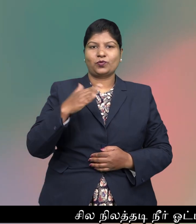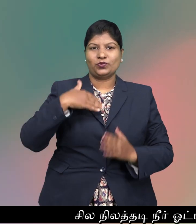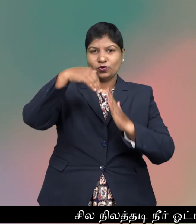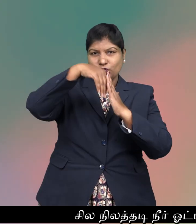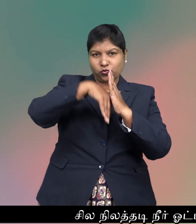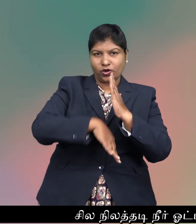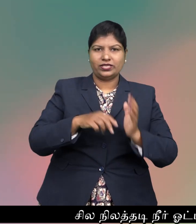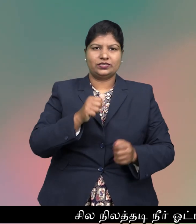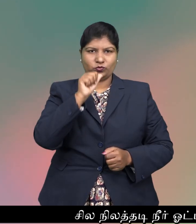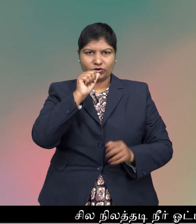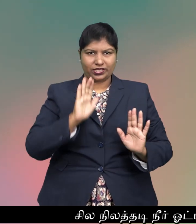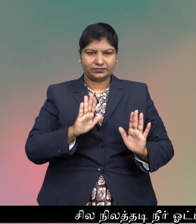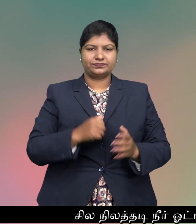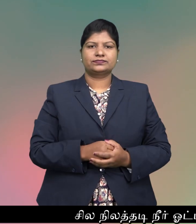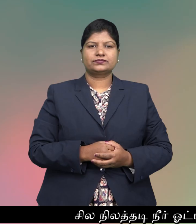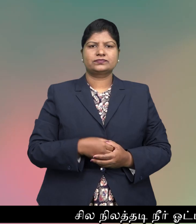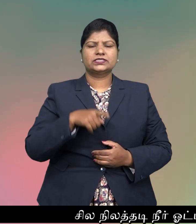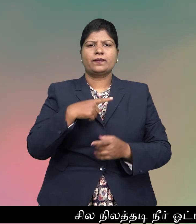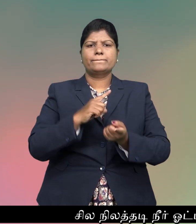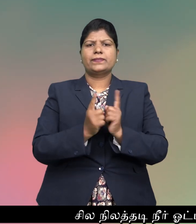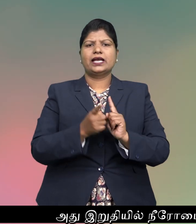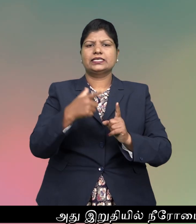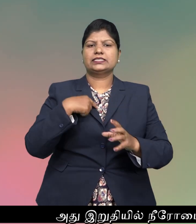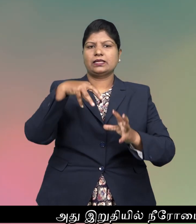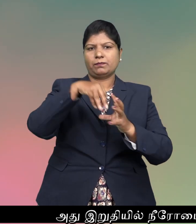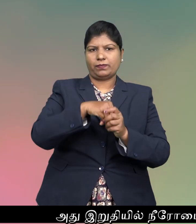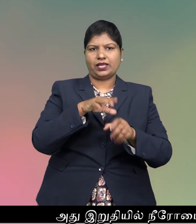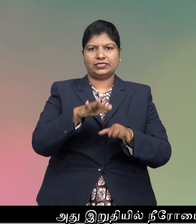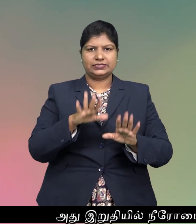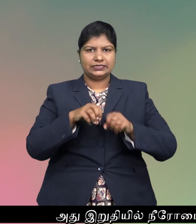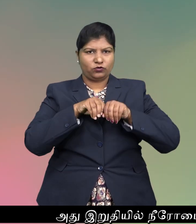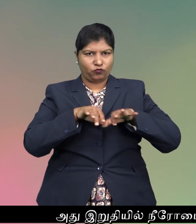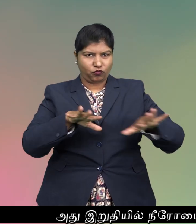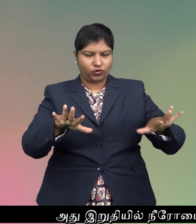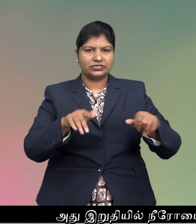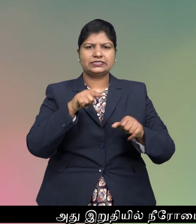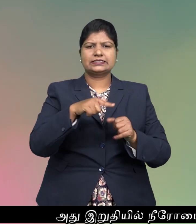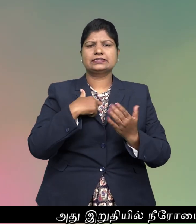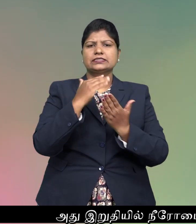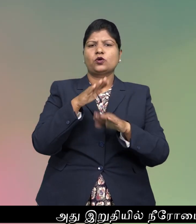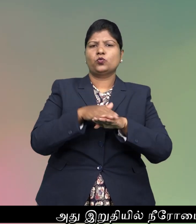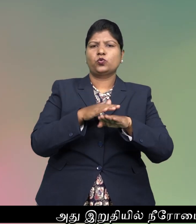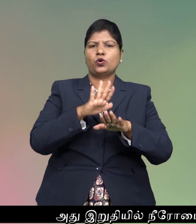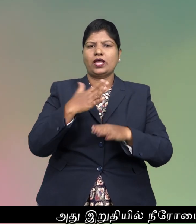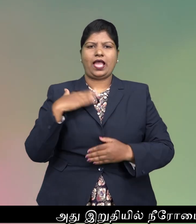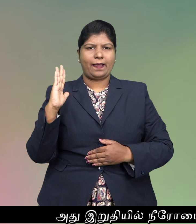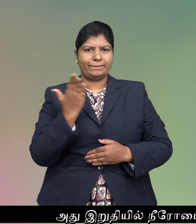நீர் ஓட்டங்களின் ஒரு பகுதியாக மாறும். அது இறுதியில் நீரோடைகள் அல்லது ஆறுகளில்